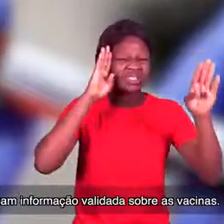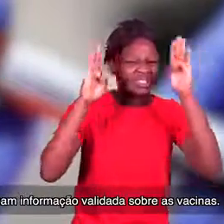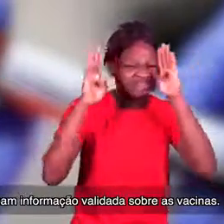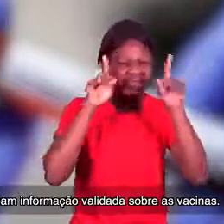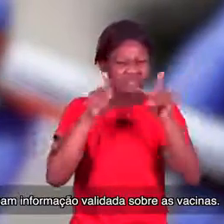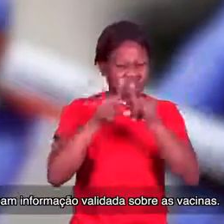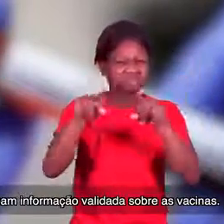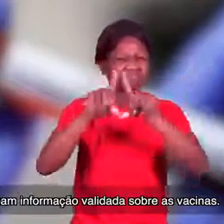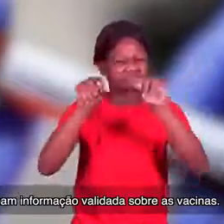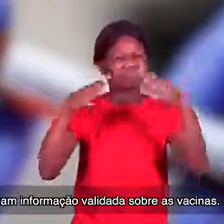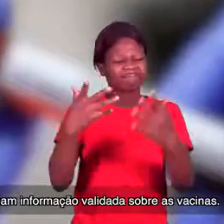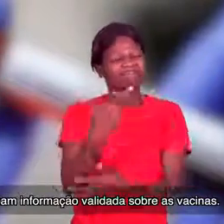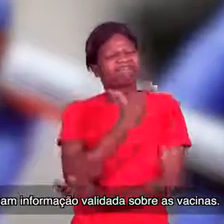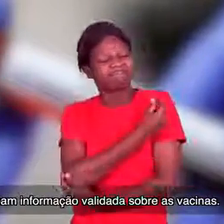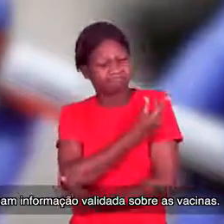informações válidas sobre as vacinas.